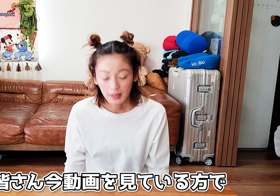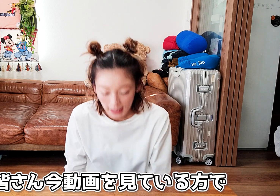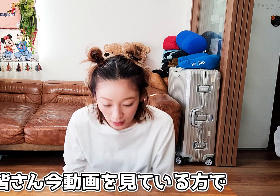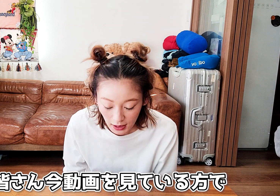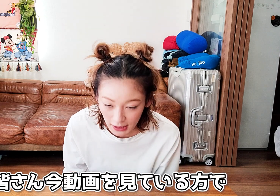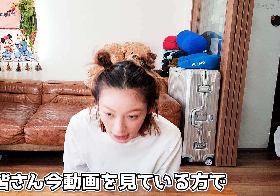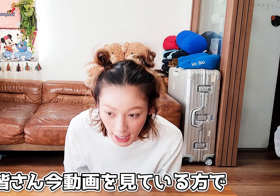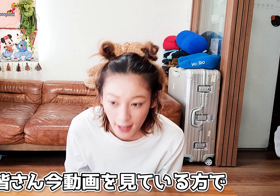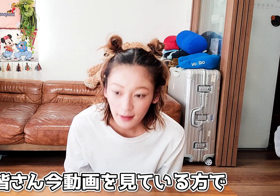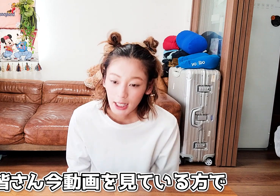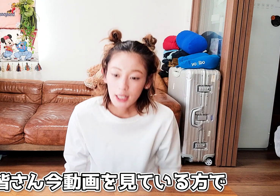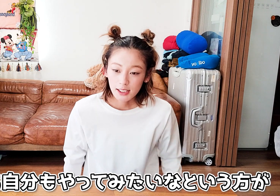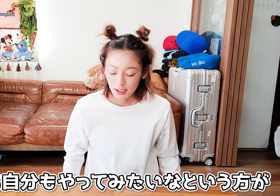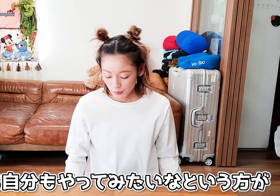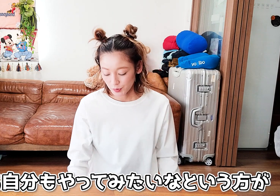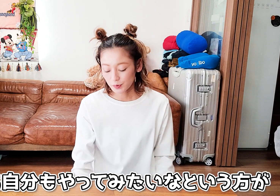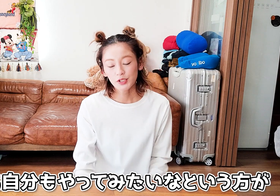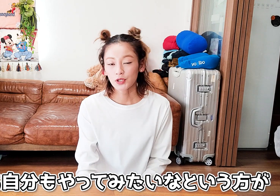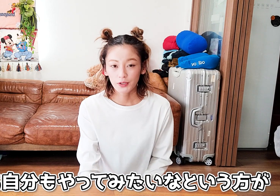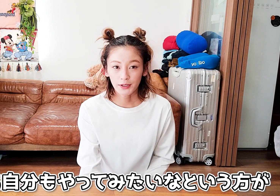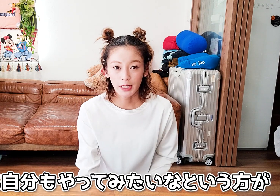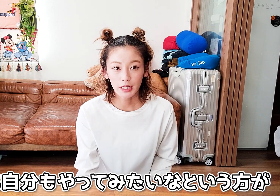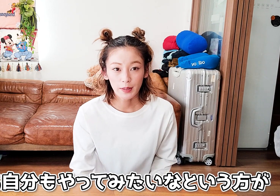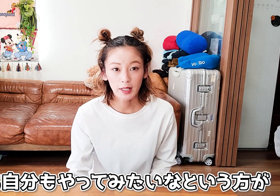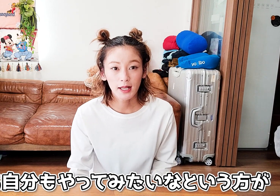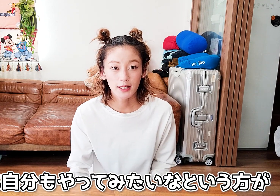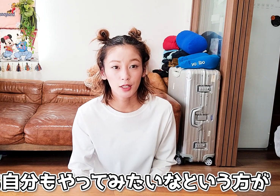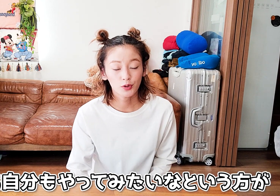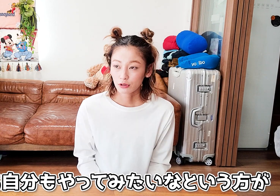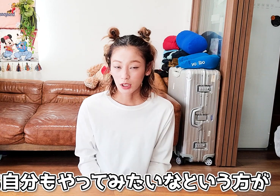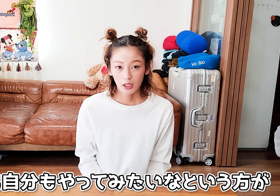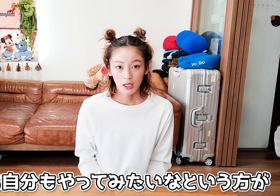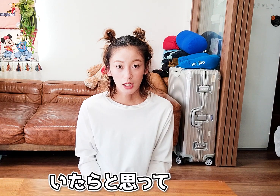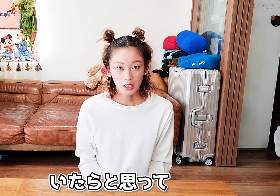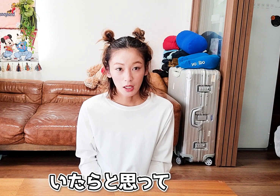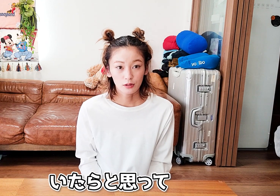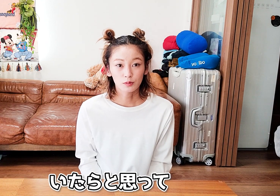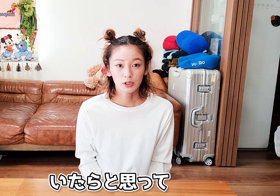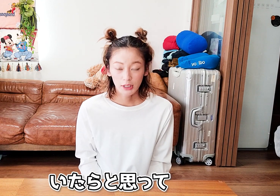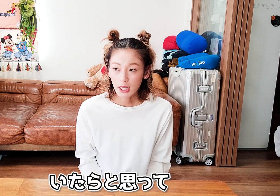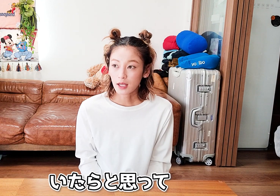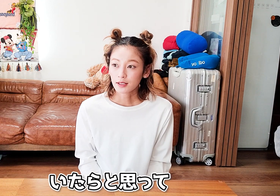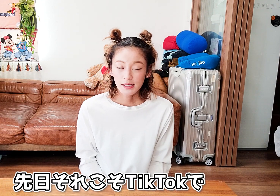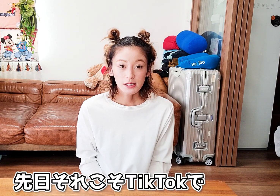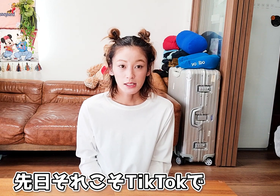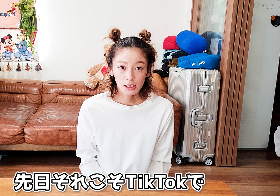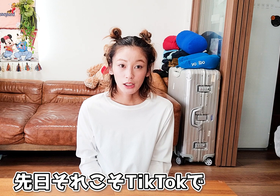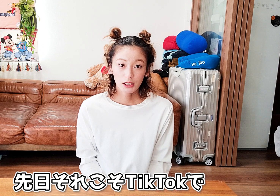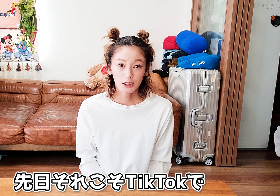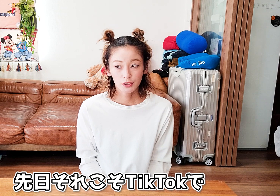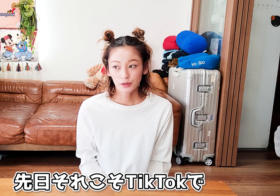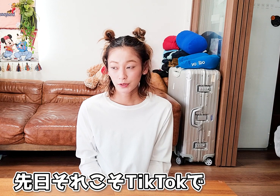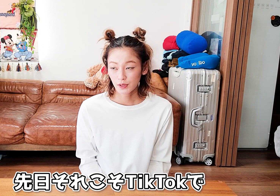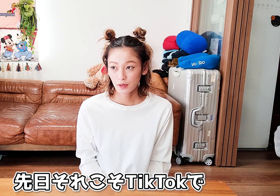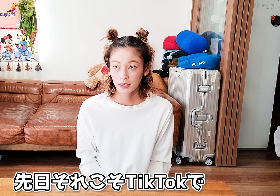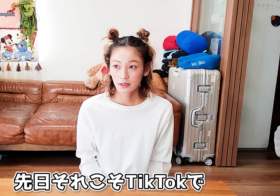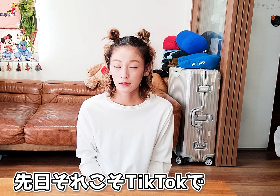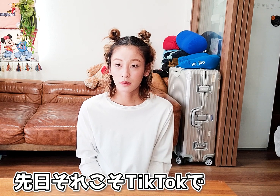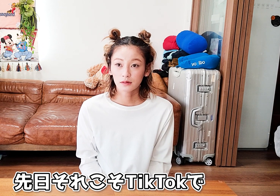ている方で、じゃあ自分もちょっとやってみたいなという方がいたらと思って、先日それこそ TikTok